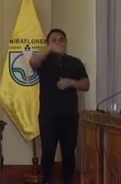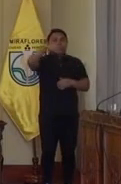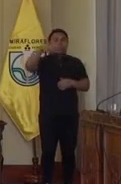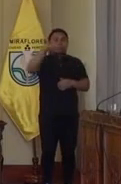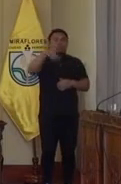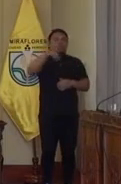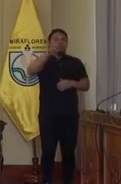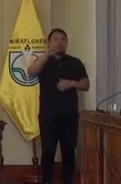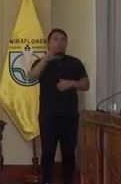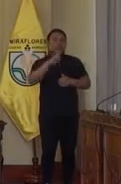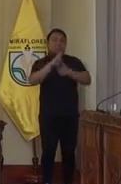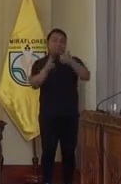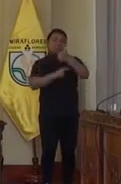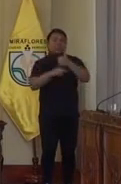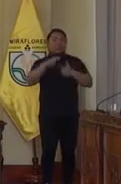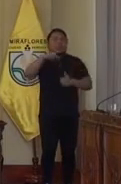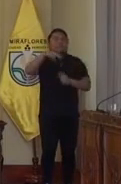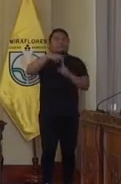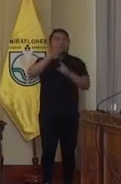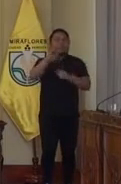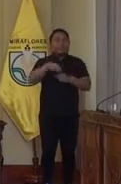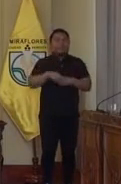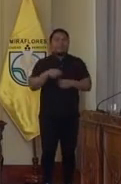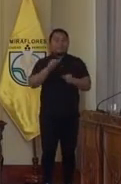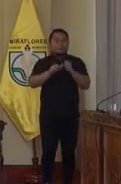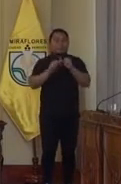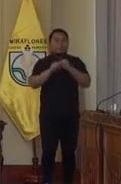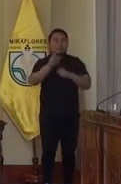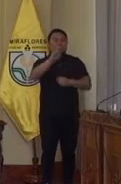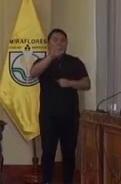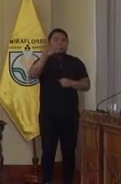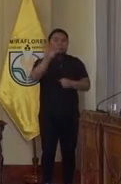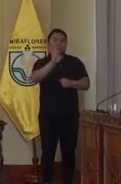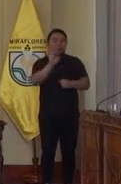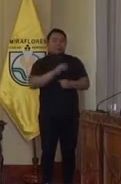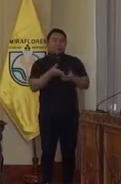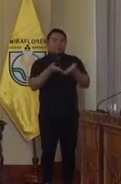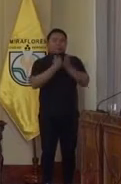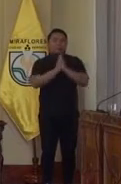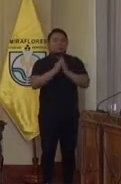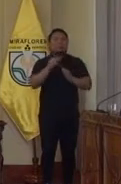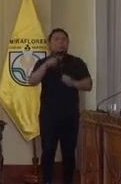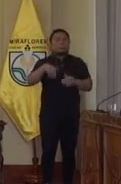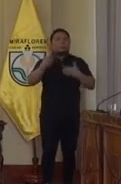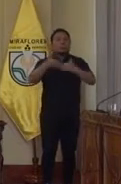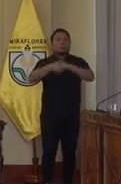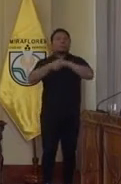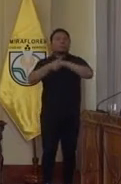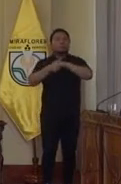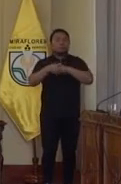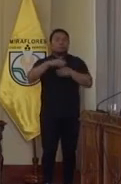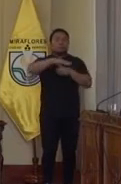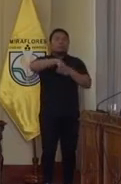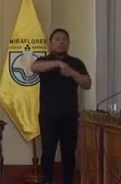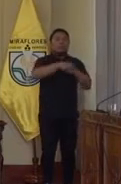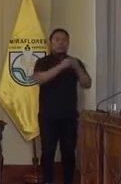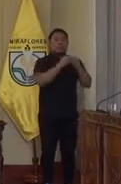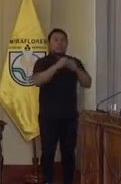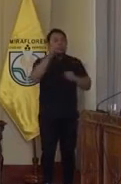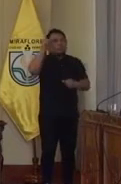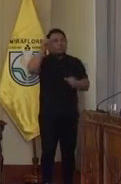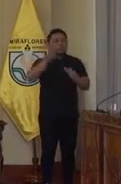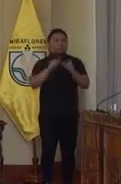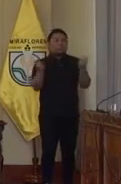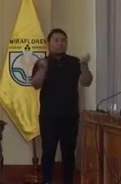005-2019-SR/MM-MBC del regidor Martín Bustamante Castro, de fecha 25 de febrero, solicitando el saludo a los artesanos por